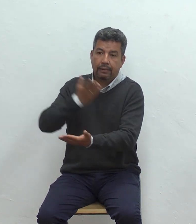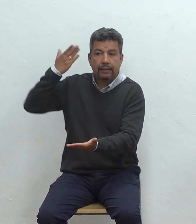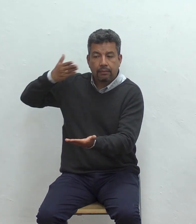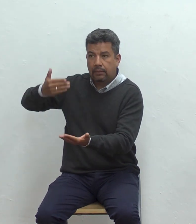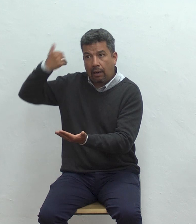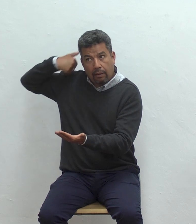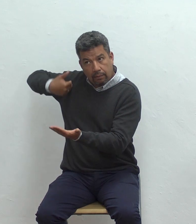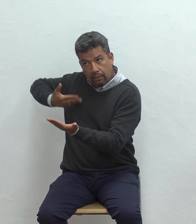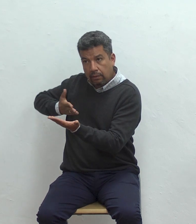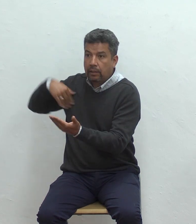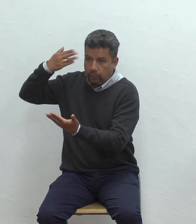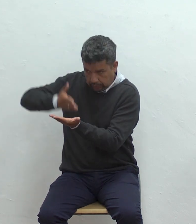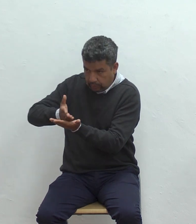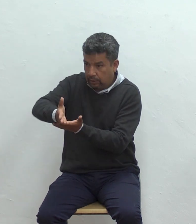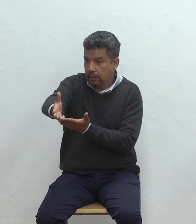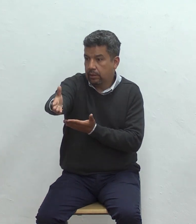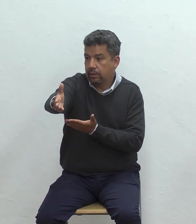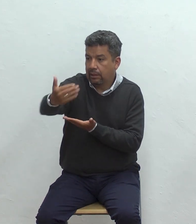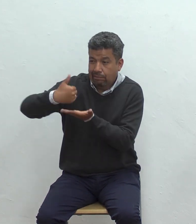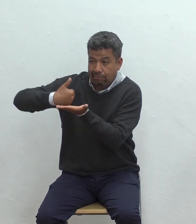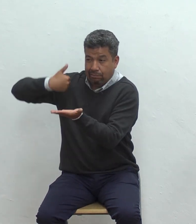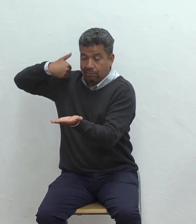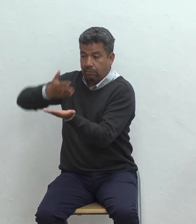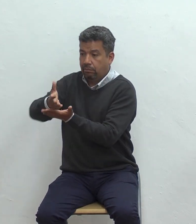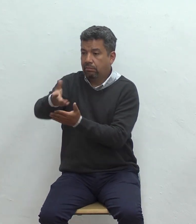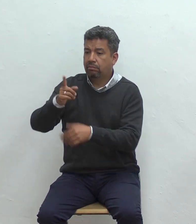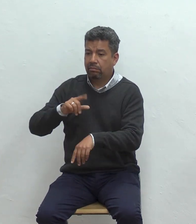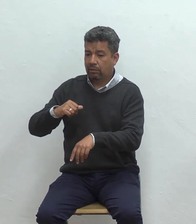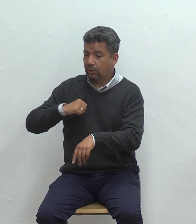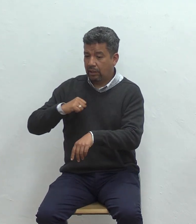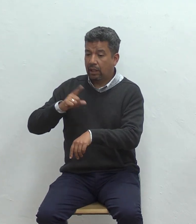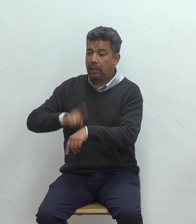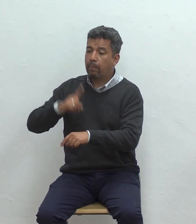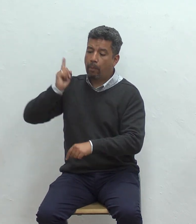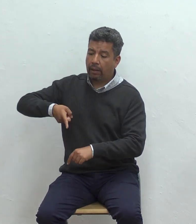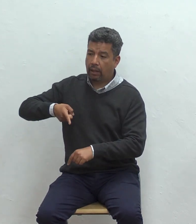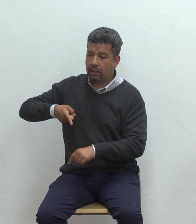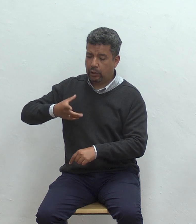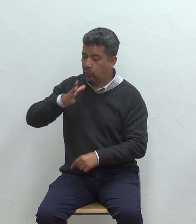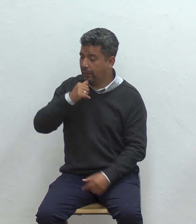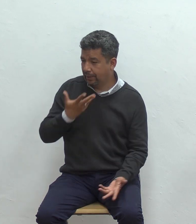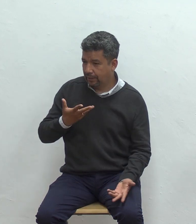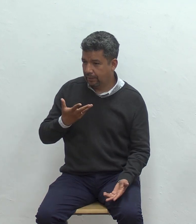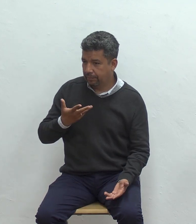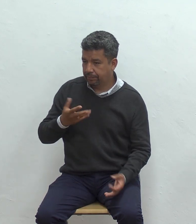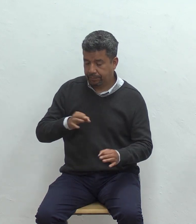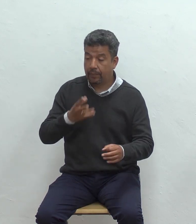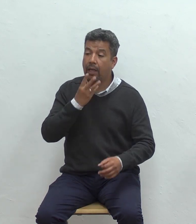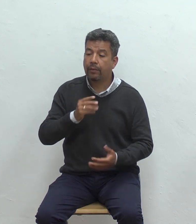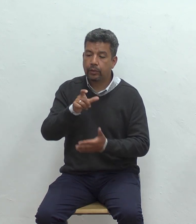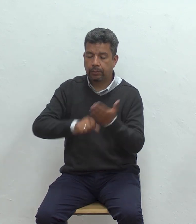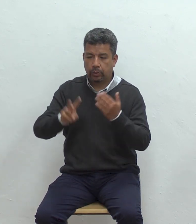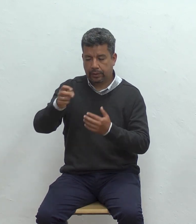eternidad y después de la eternidad. El tiempo no está sometido a Él. Bueno, voy a explicarle un poquito. Hebreos